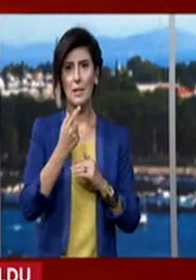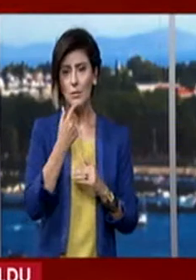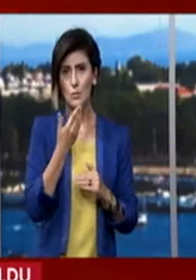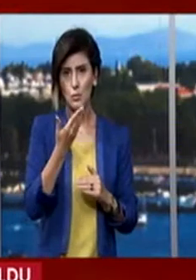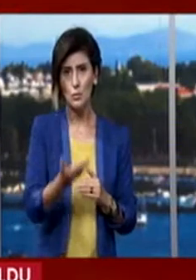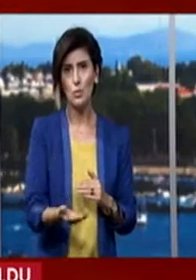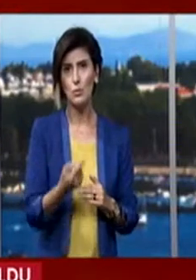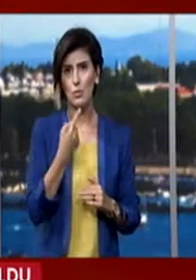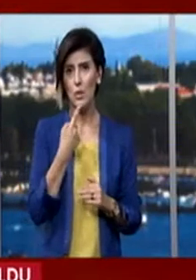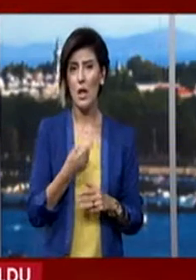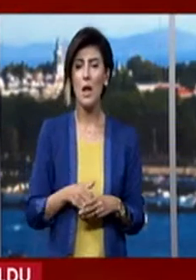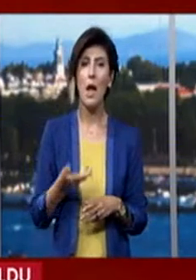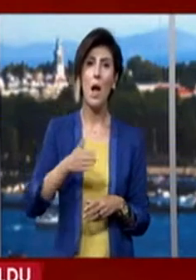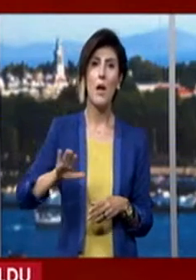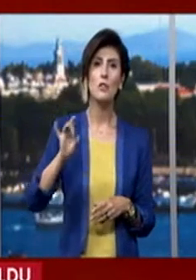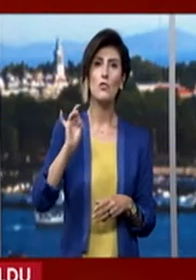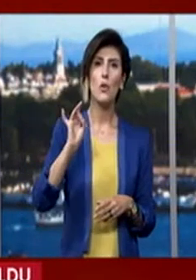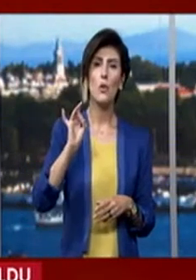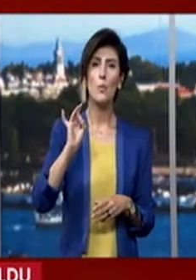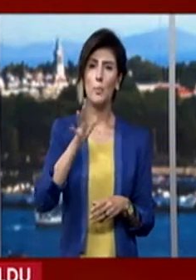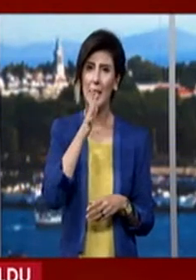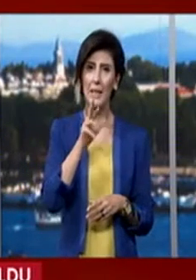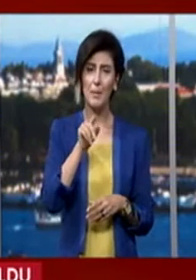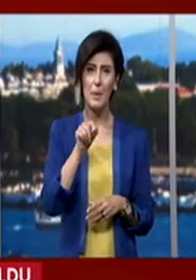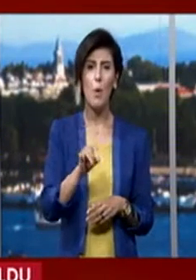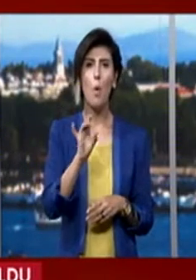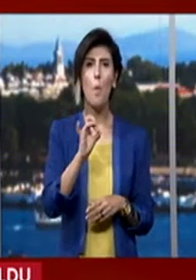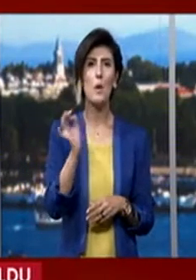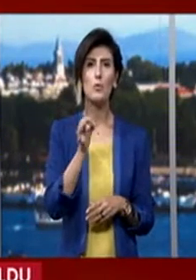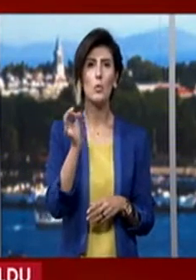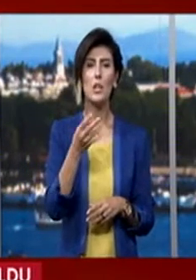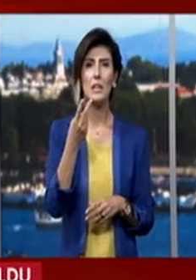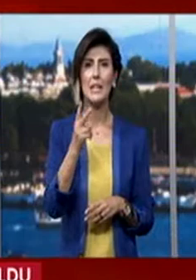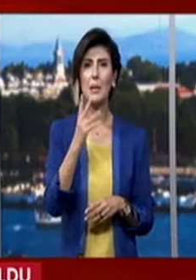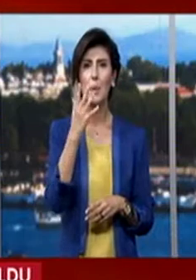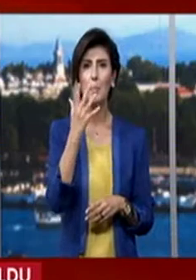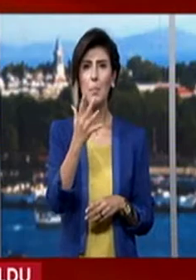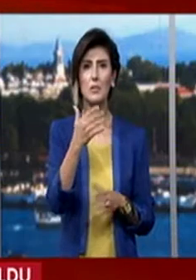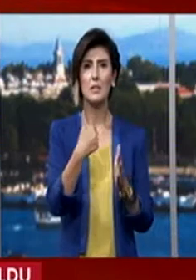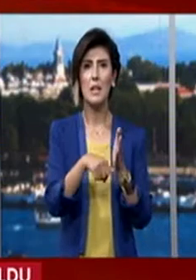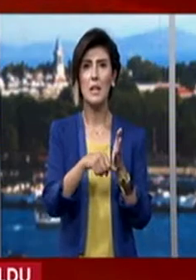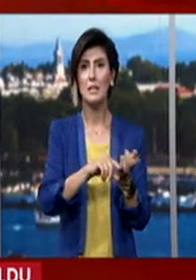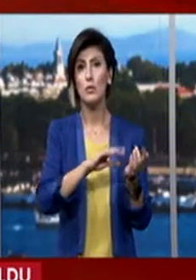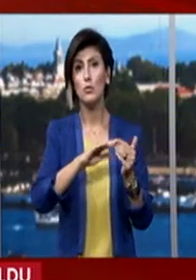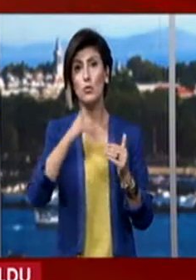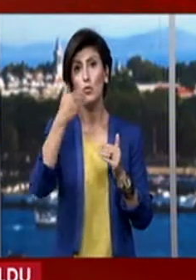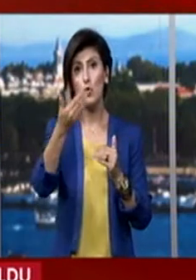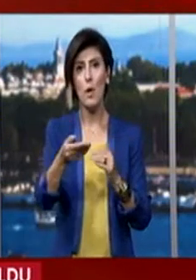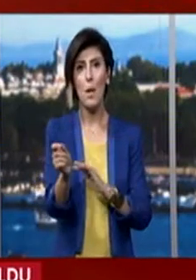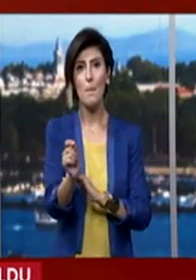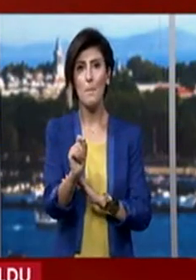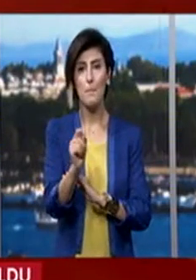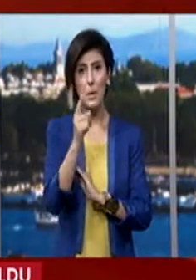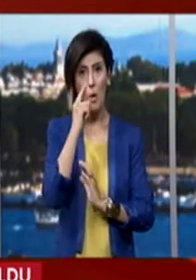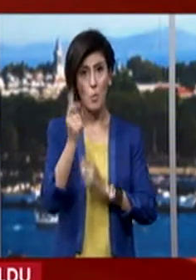heyete sunuyoruz. Ayrıca yine bildiğiniz gibi 15 Ocak 2005 tarihinden sonra kamu